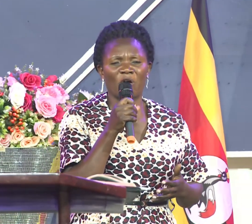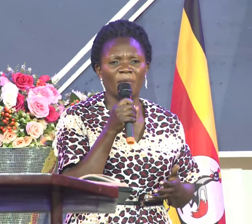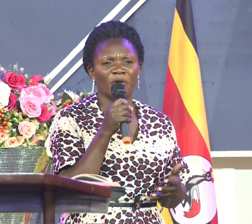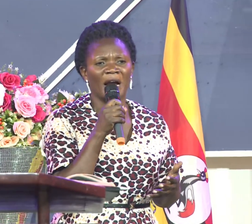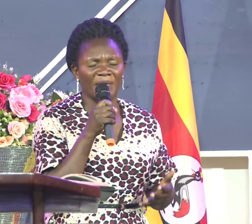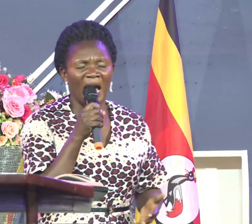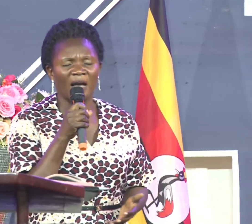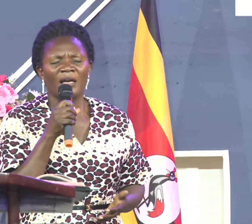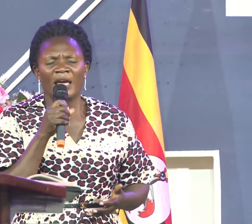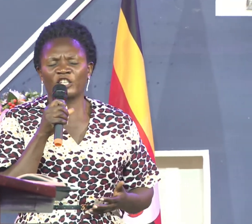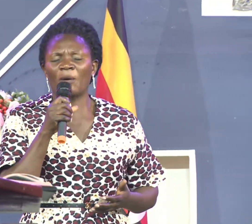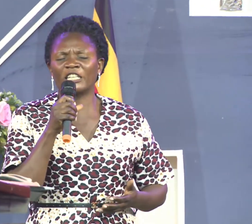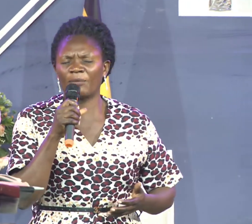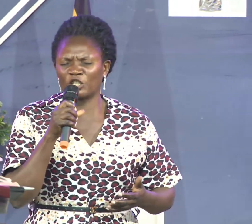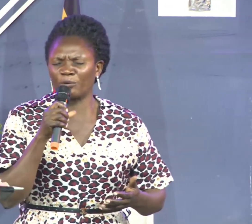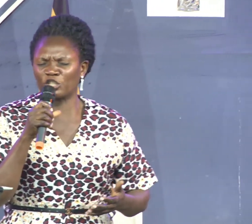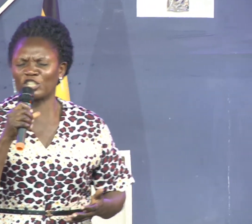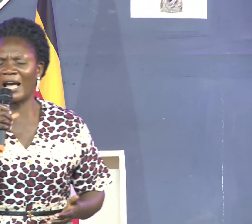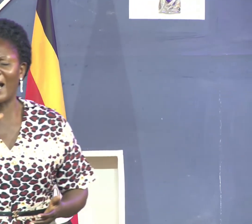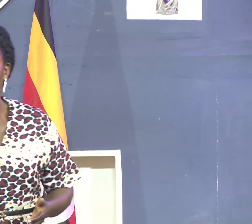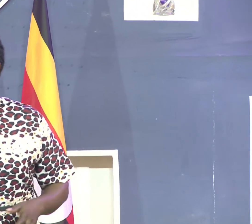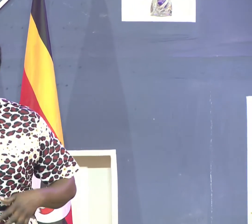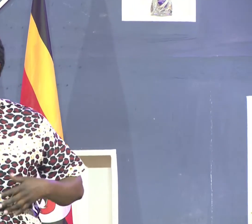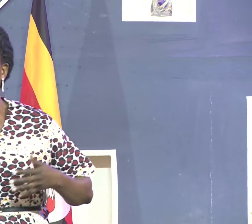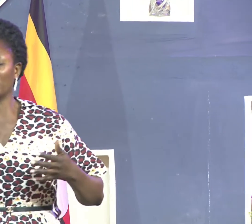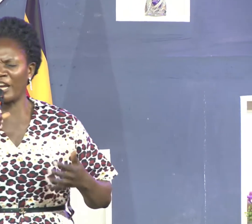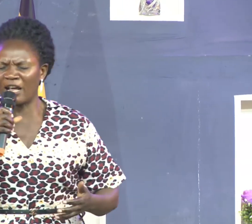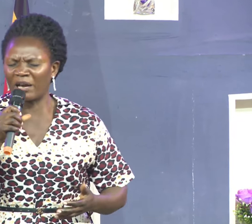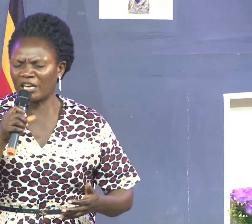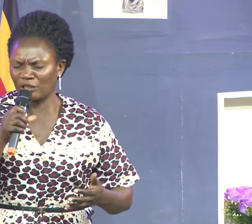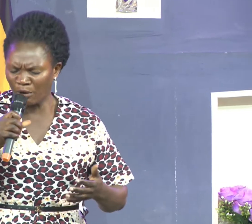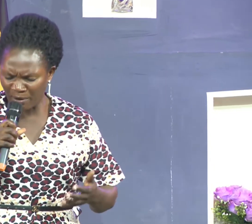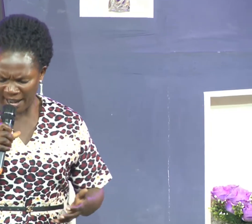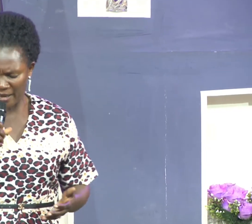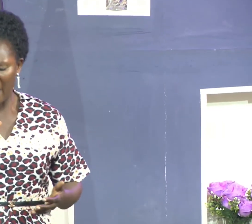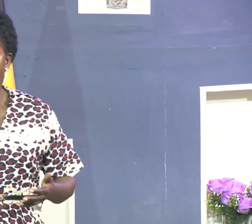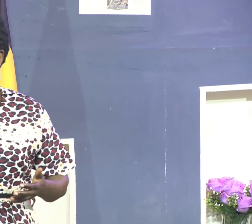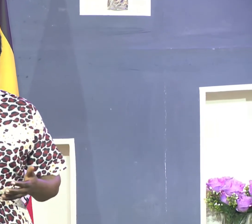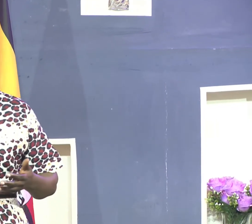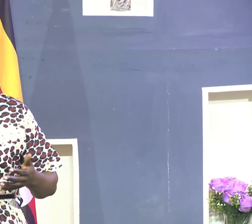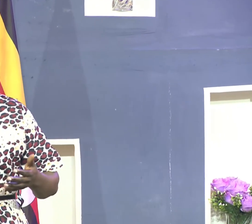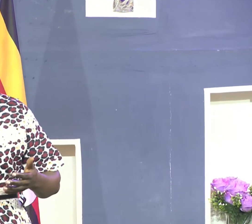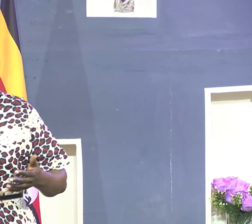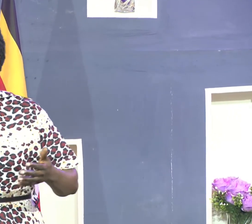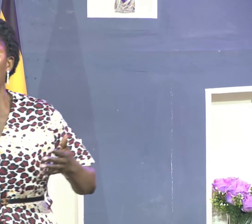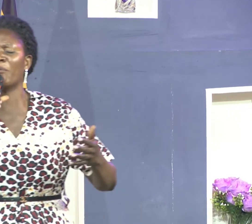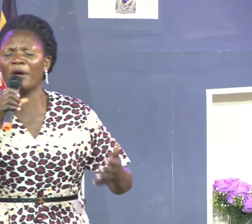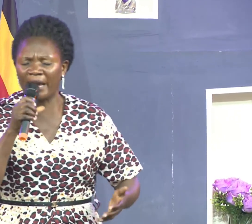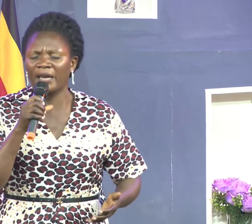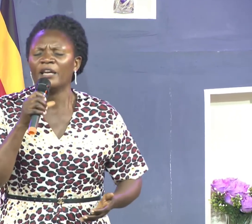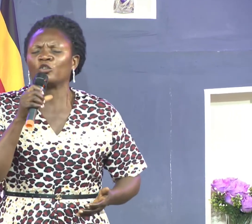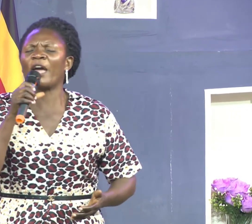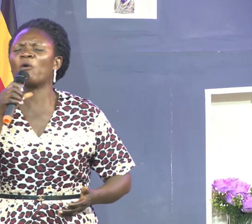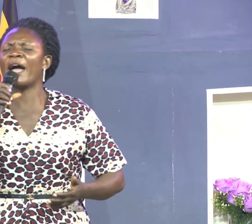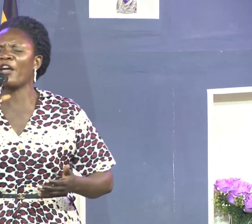katonda ye kwa mulunga mia, echa wandike wachibuzi sa, tiani ata ina magesi mumwe, asabe katonda omulamu